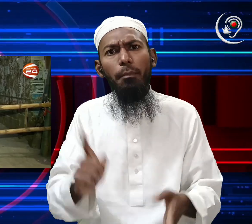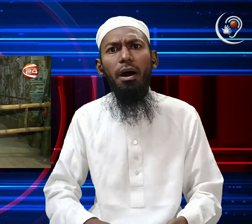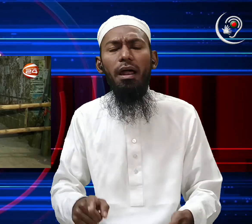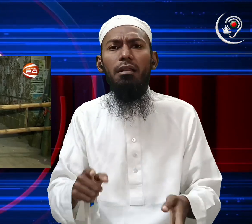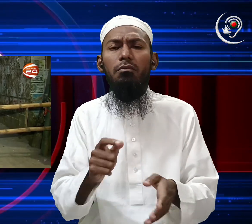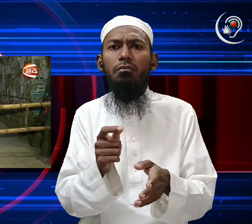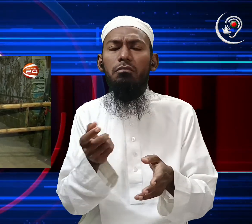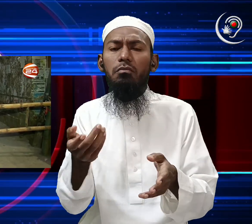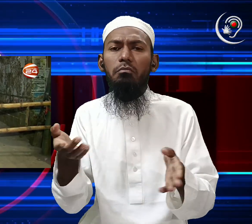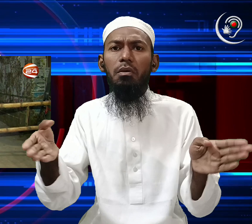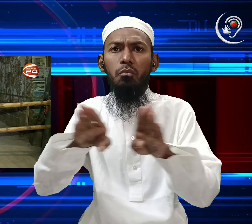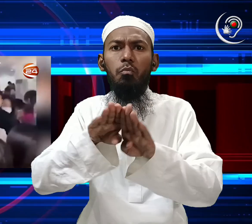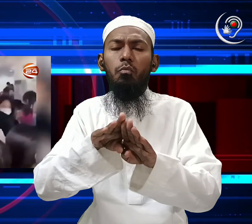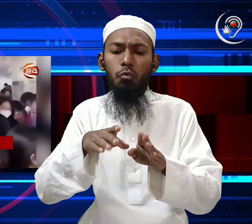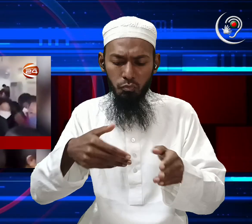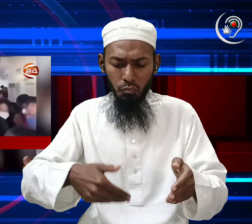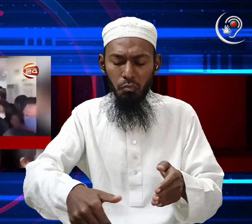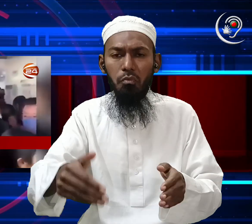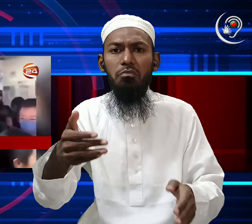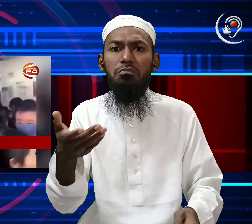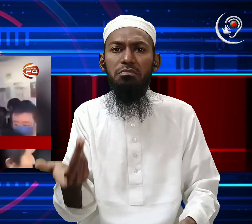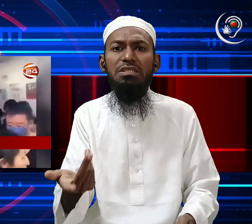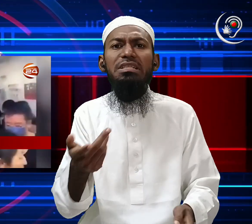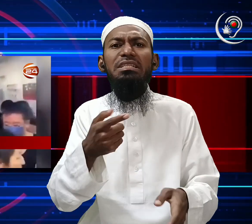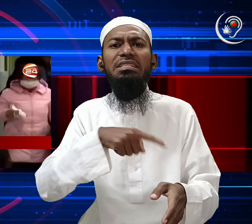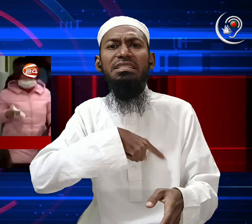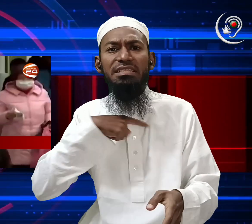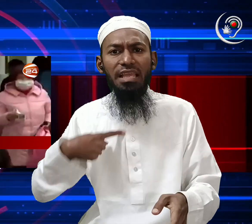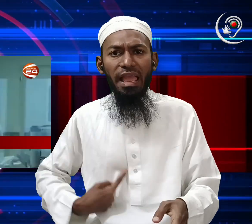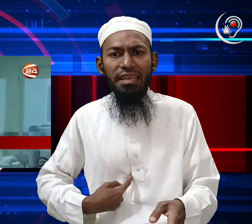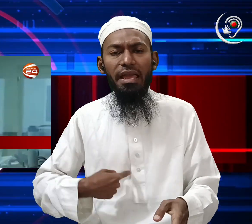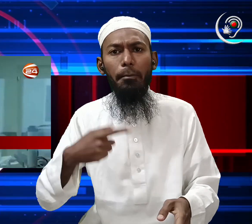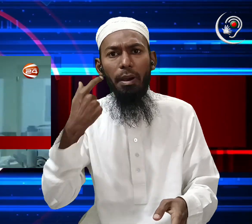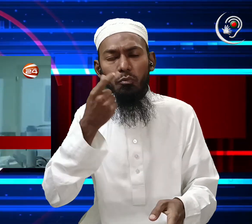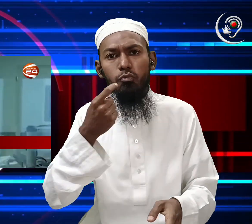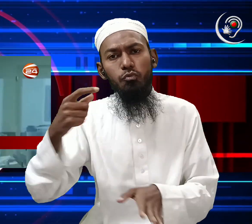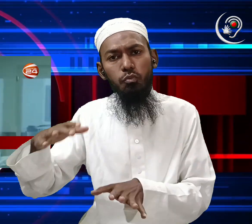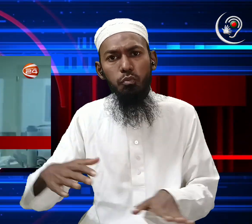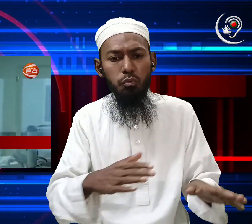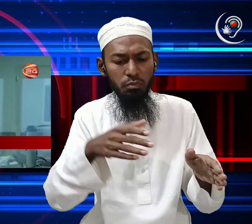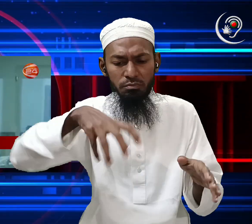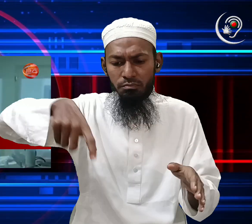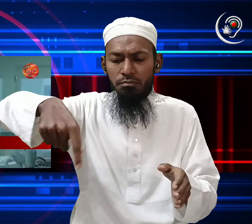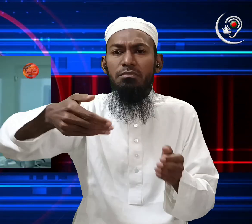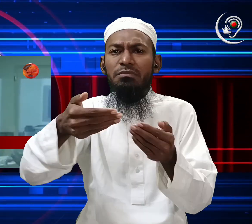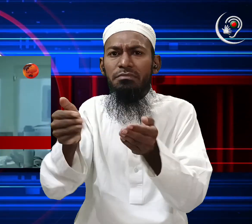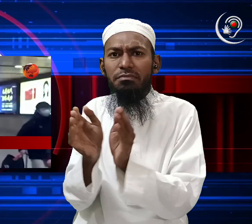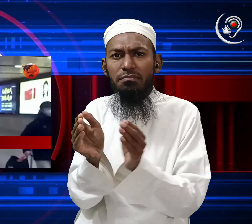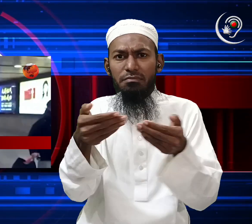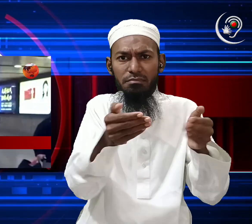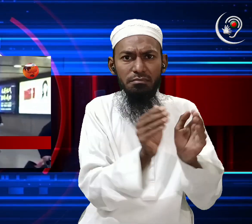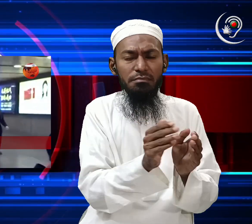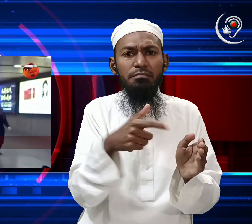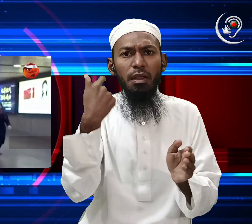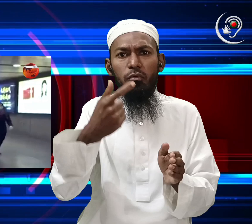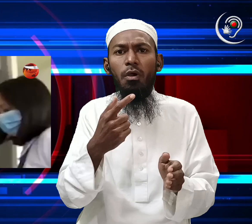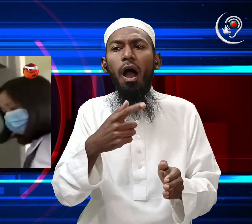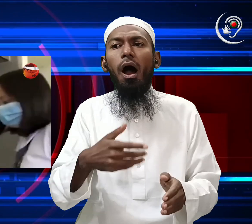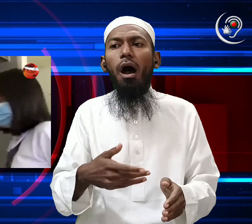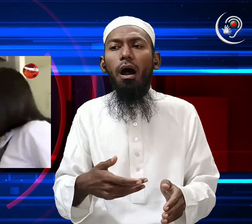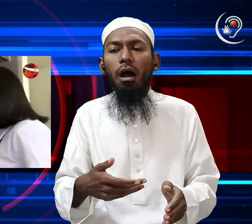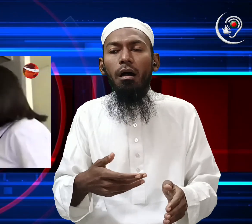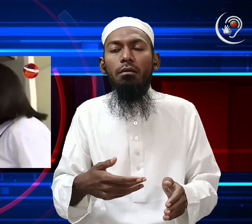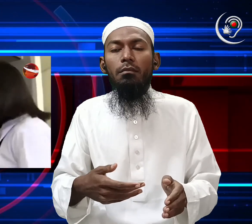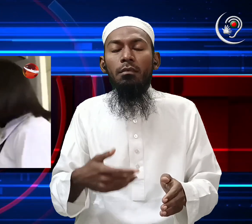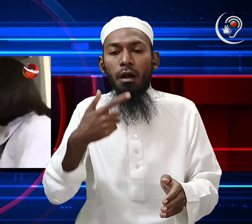লকডাউনের আধারে। চীনের কিছু এলাকায় শ্বাসযন্ত্রের সংক্রমণ নিয়ে হাসপাতালে ভর্তি হতে আসা মানুষের ঢল নামতে